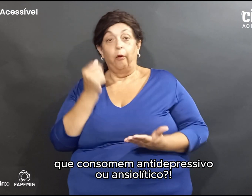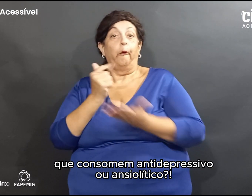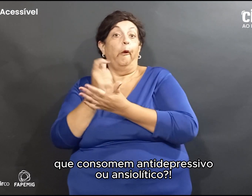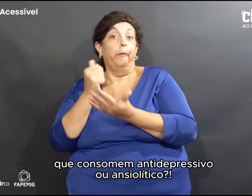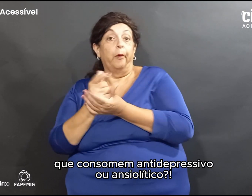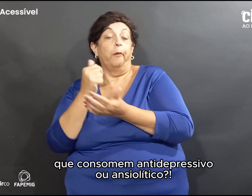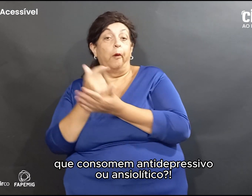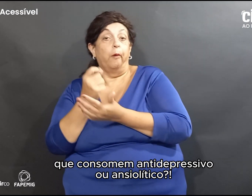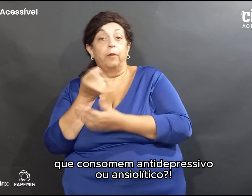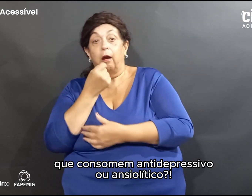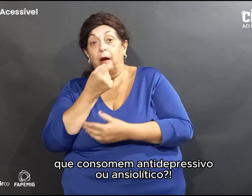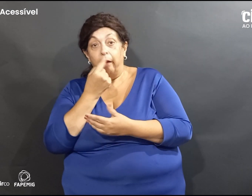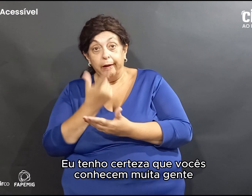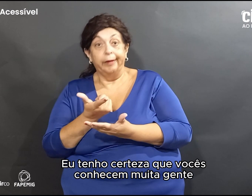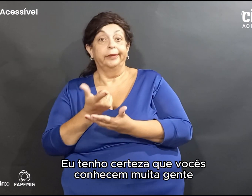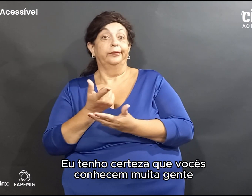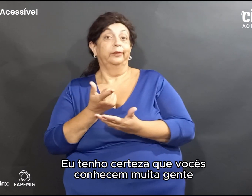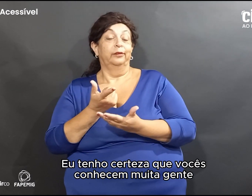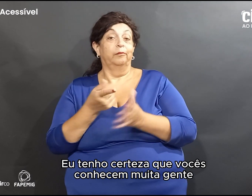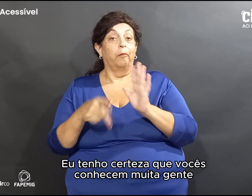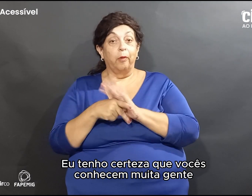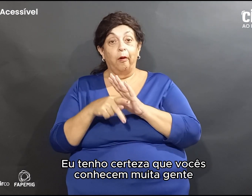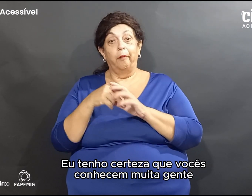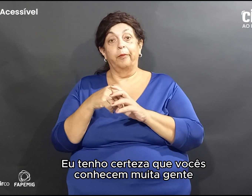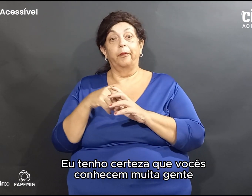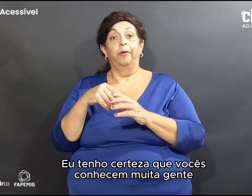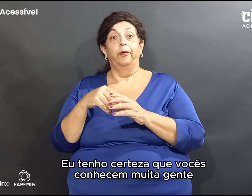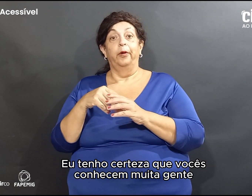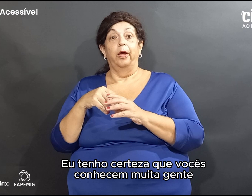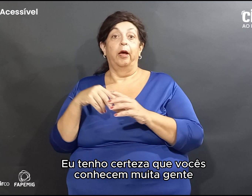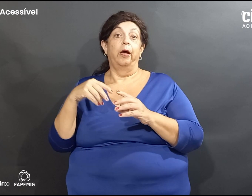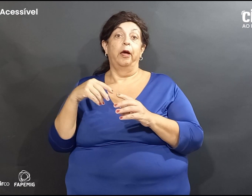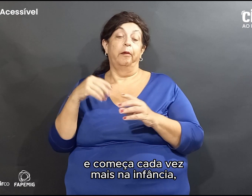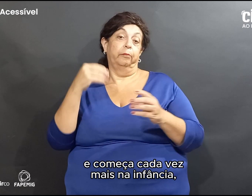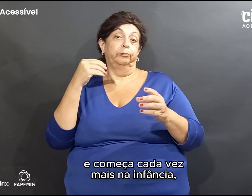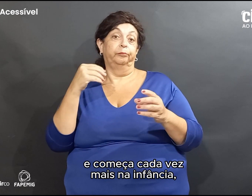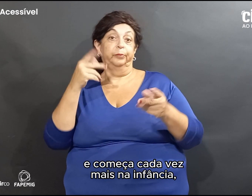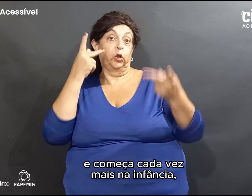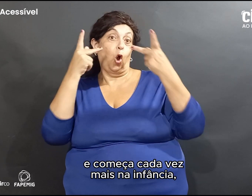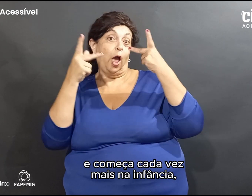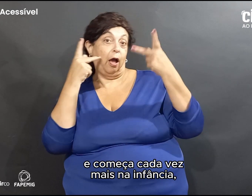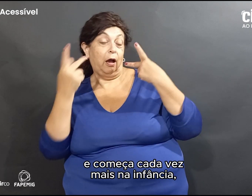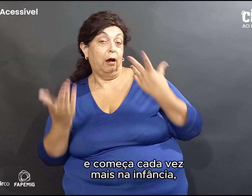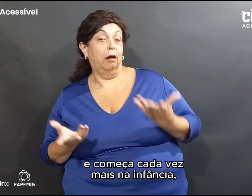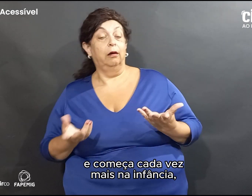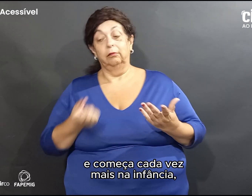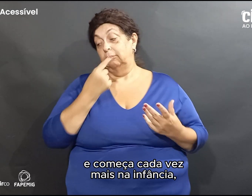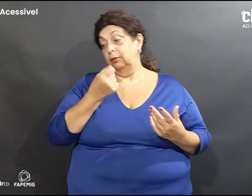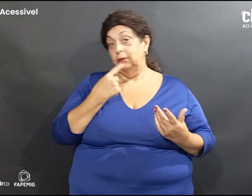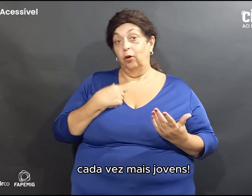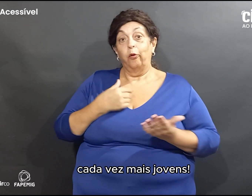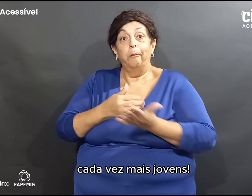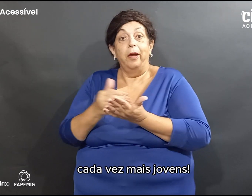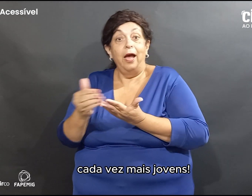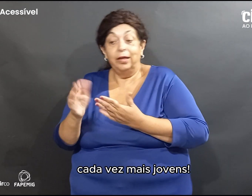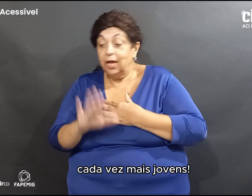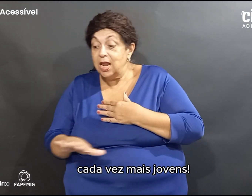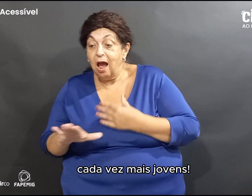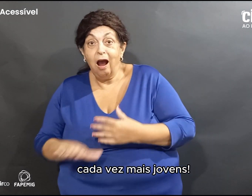antidepressivo ou ansiolítico? Eu tenho certeza que vocês conhecem muita gente, e começa cada vez mais na infância, cada vez mais jovens,